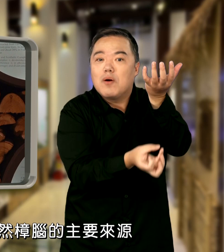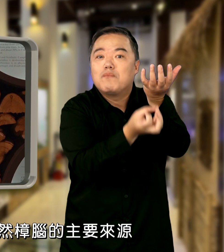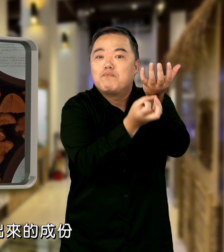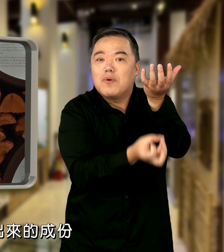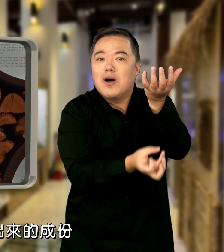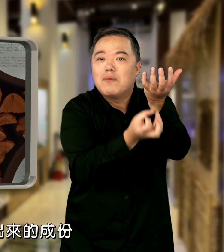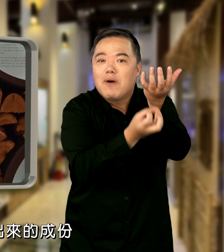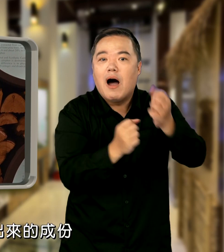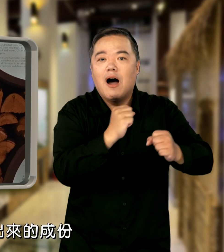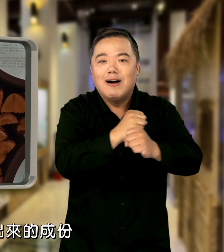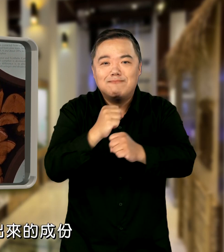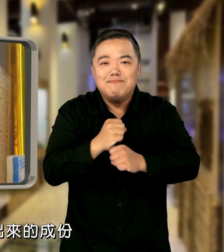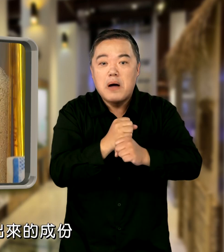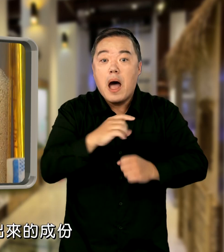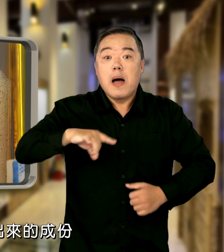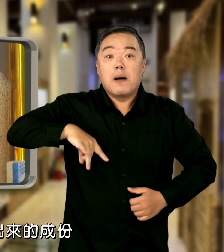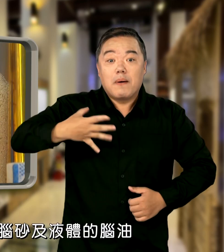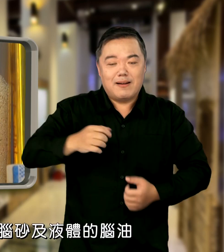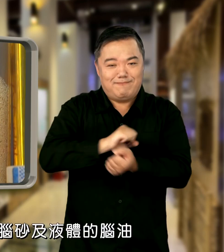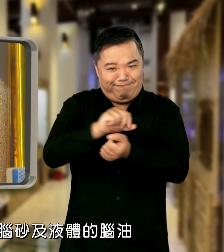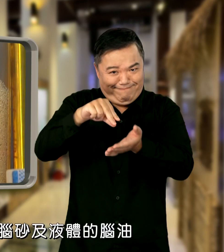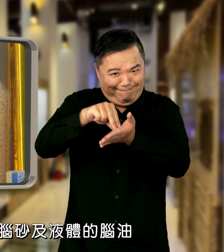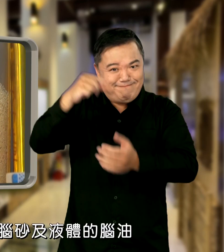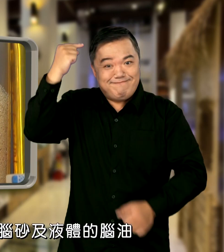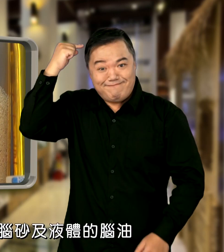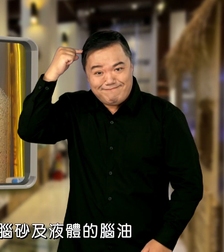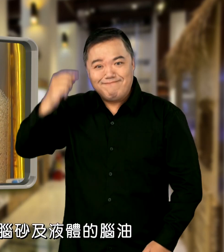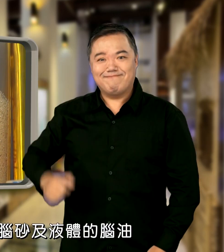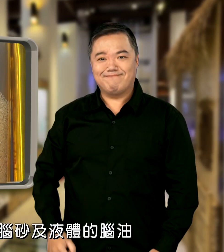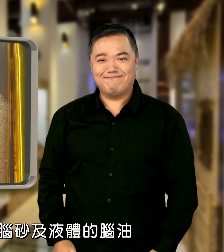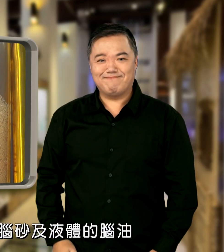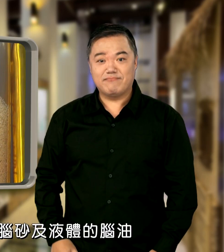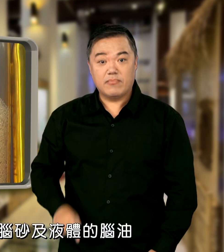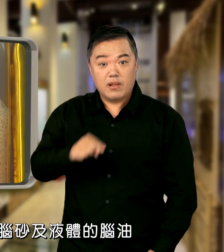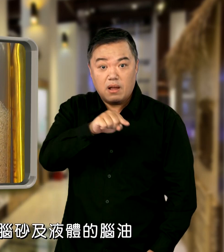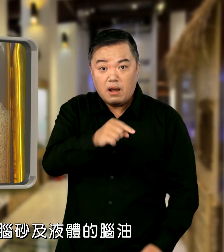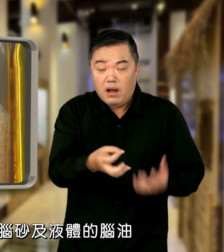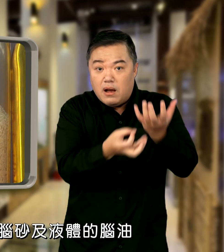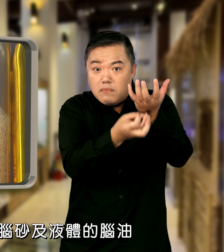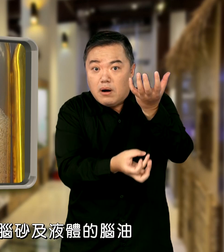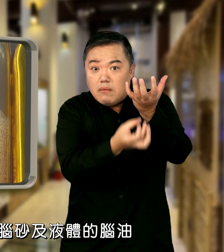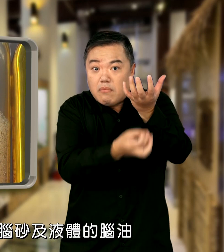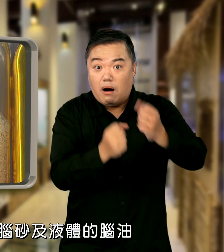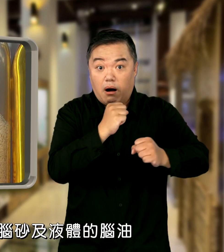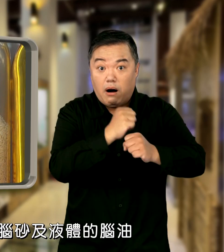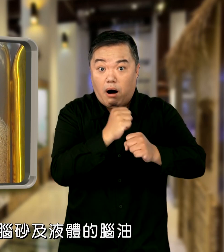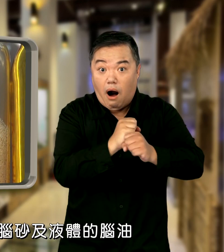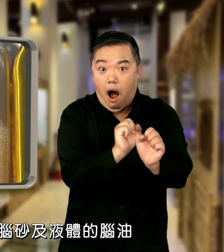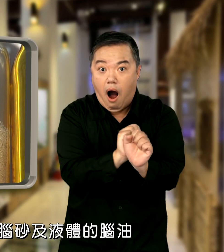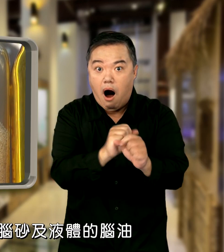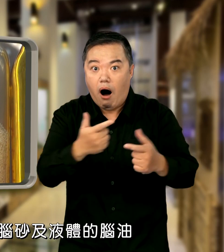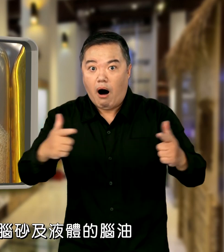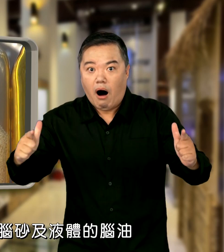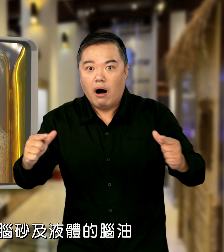提炼出来的成分常见有固体的脑砂及液体的脑